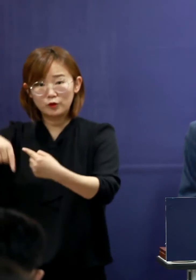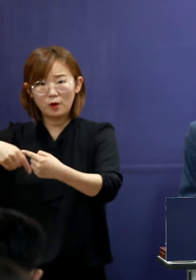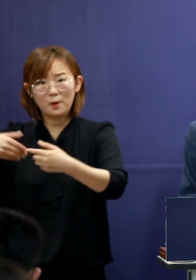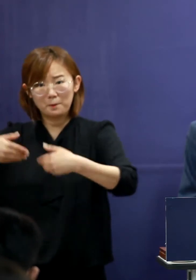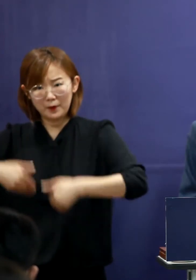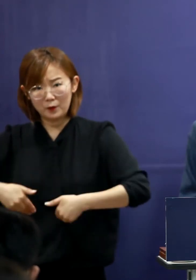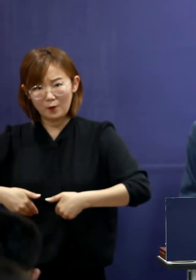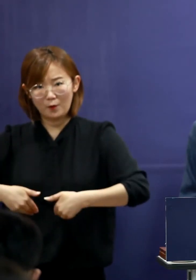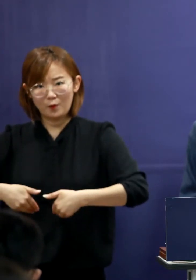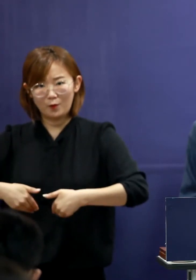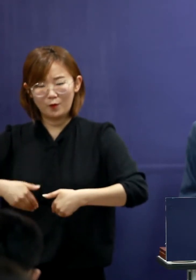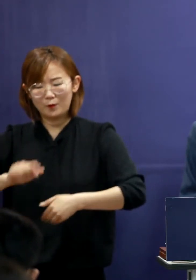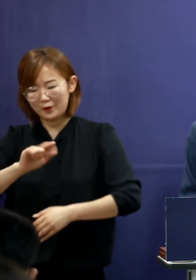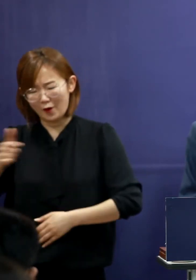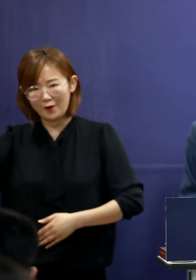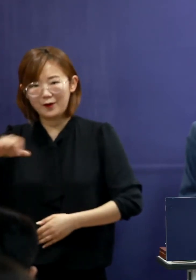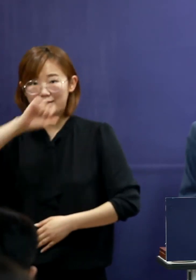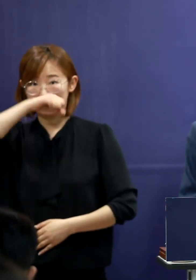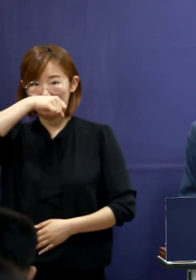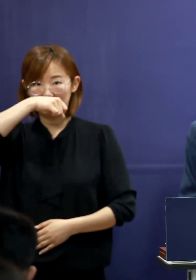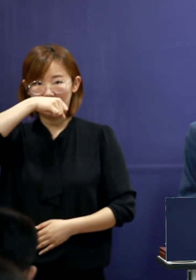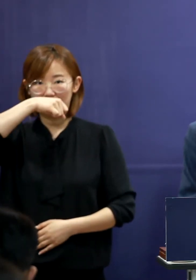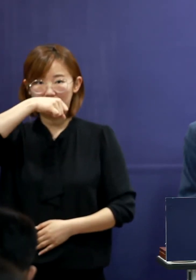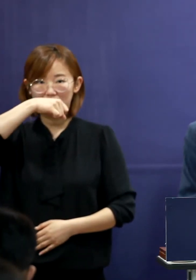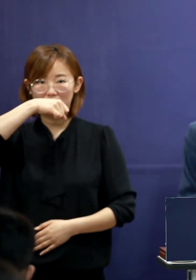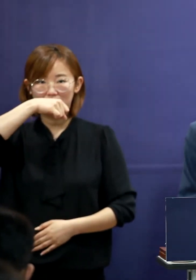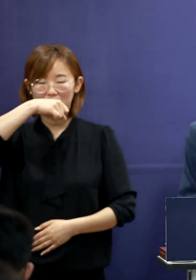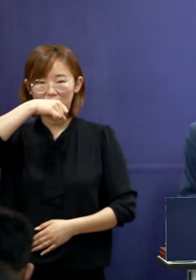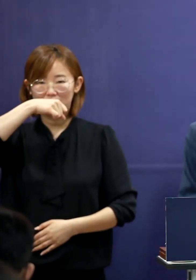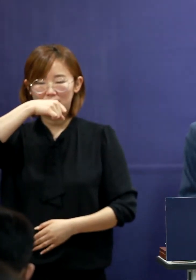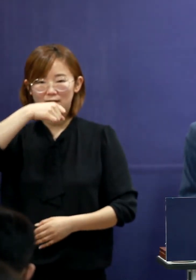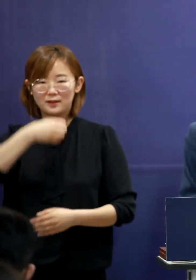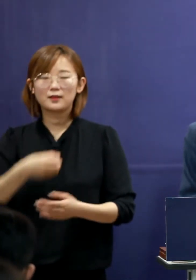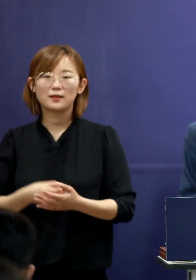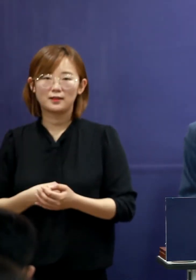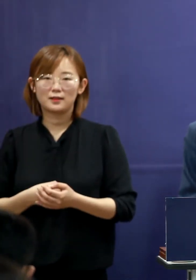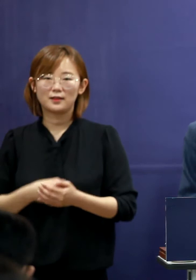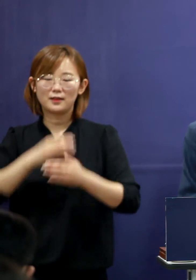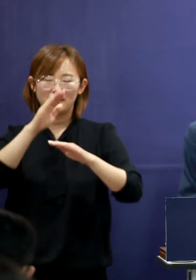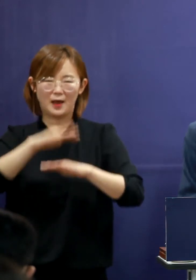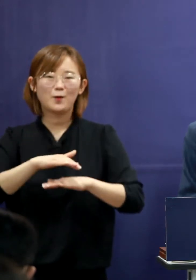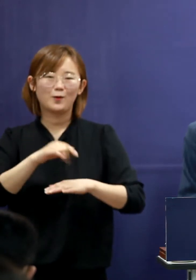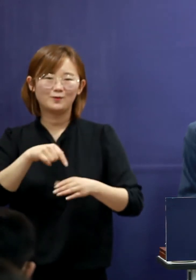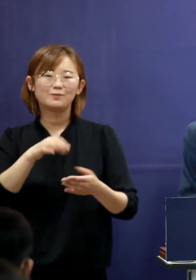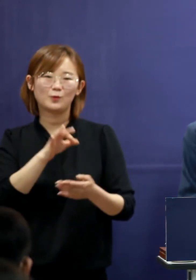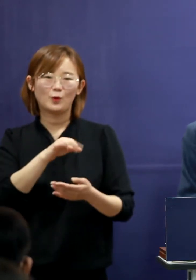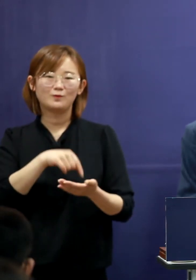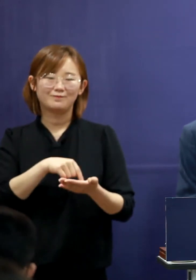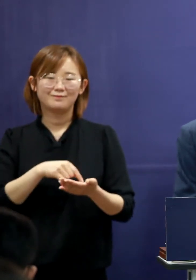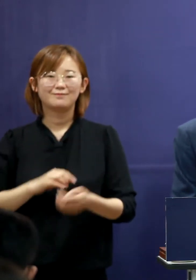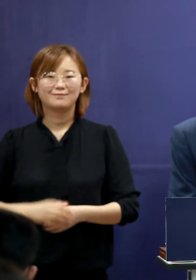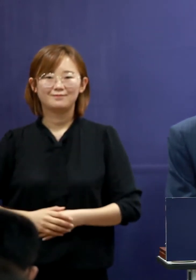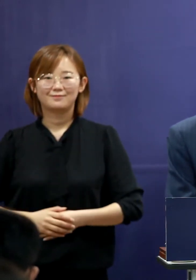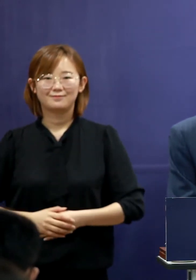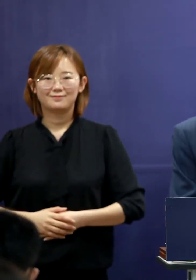설치 운영하는 데 필요한 예산을 지금 가능했다, 이렇게 이해하시면 될 것 같습니다.